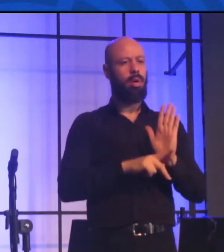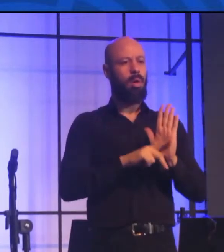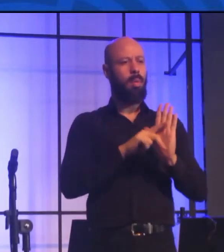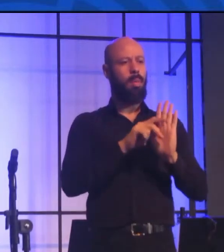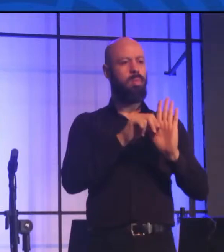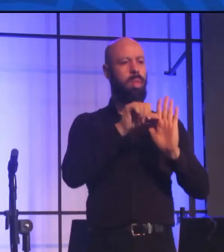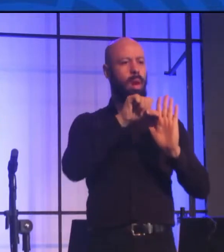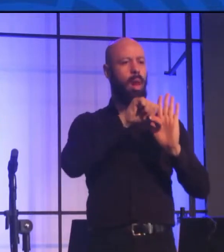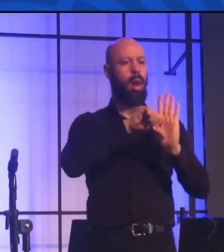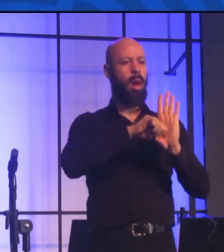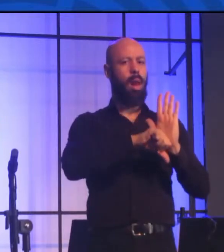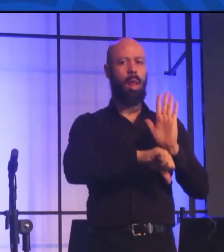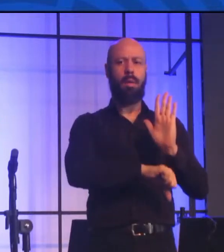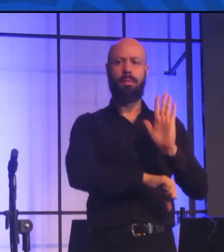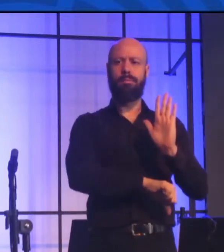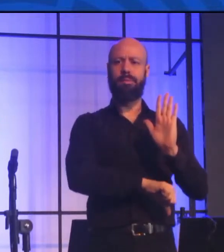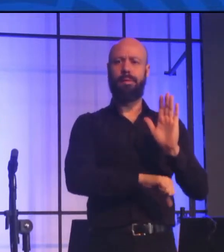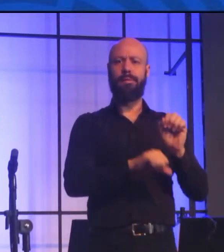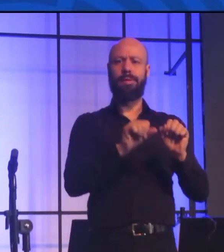plano desmorona.